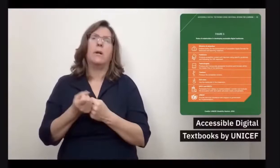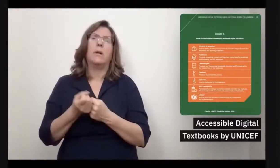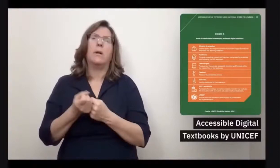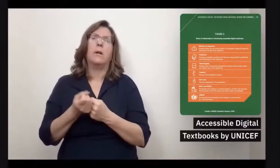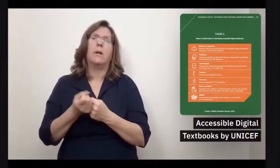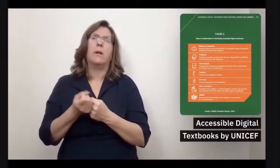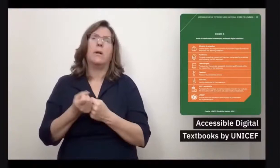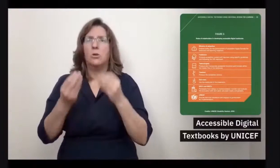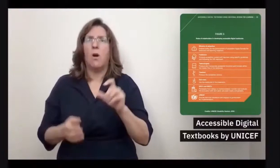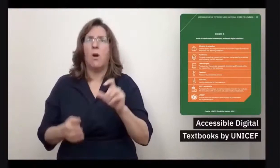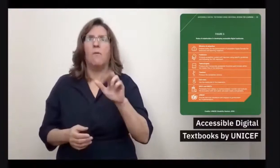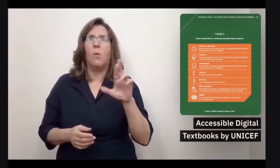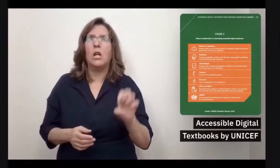final del ebook.